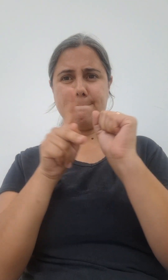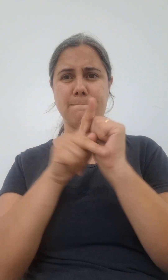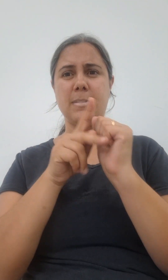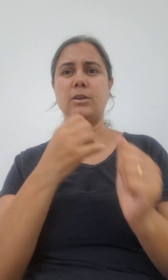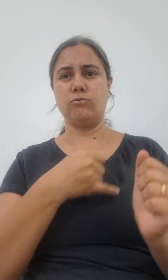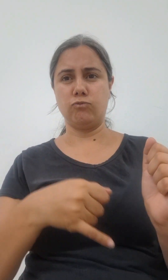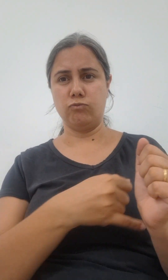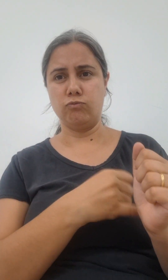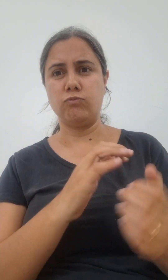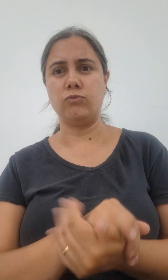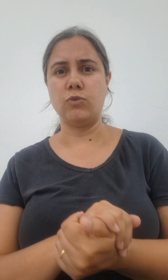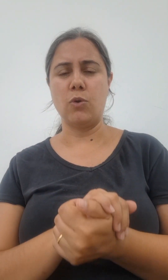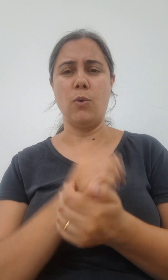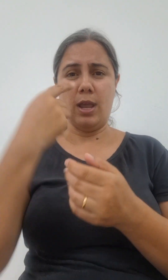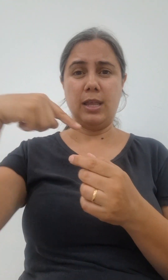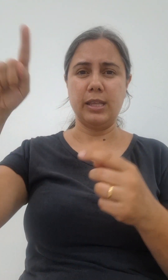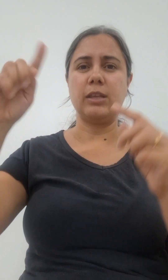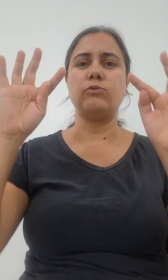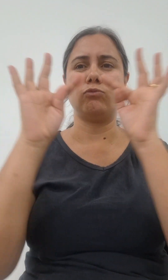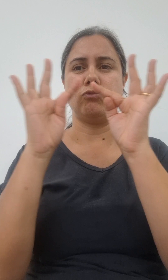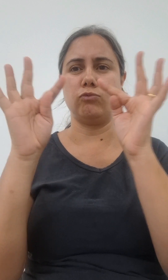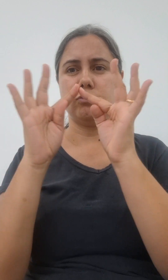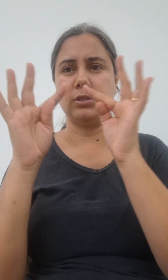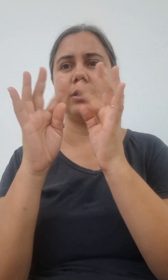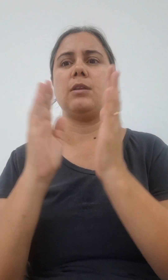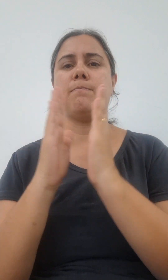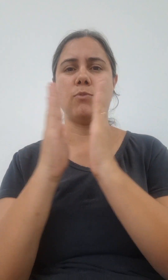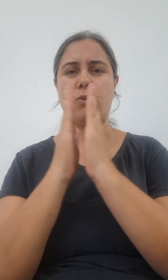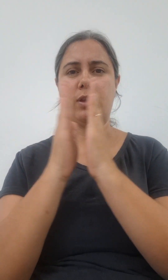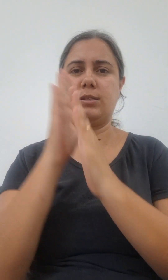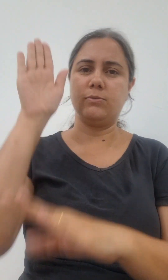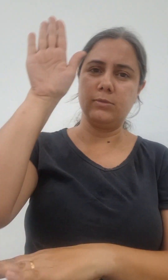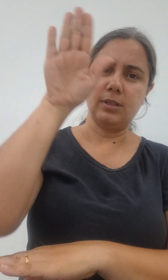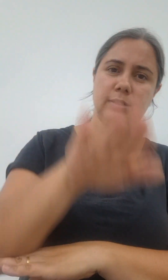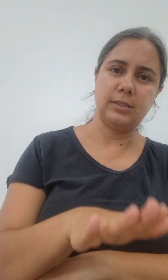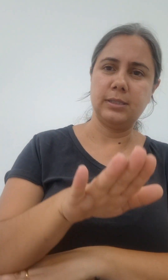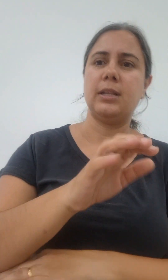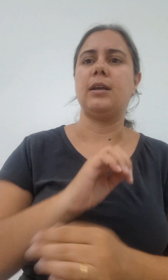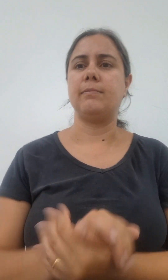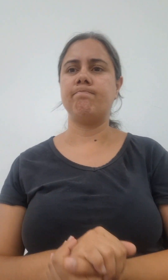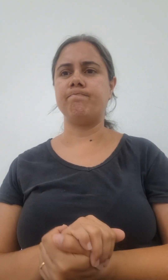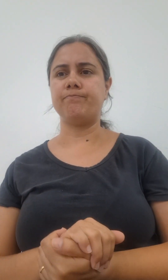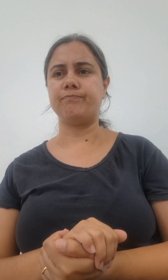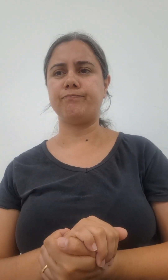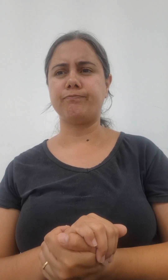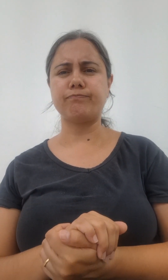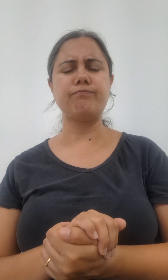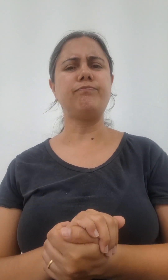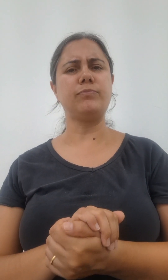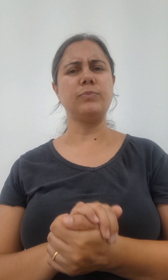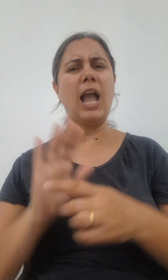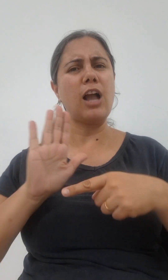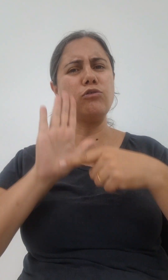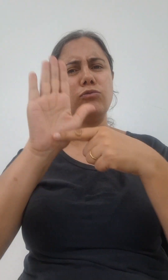Pedro e João, ao subirem no templo para a oração da tarde,